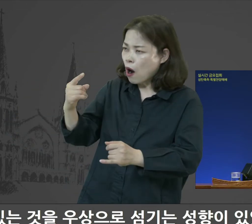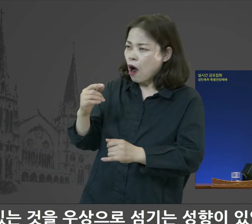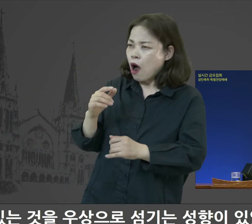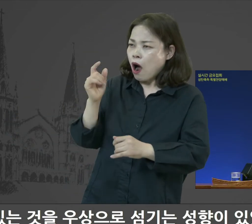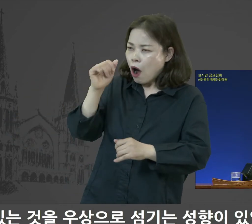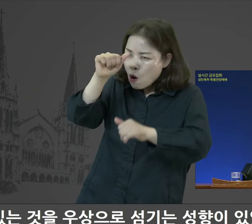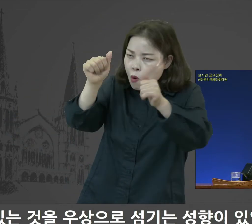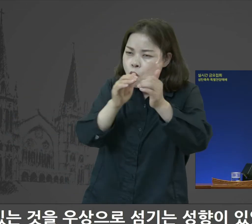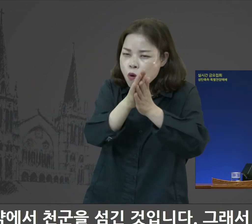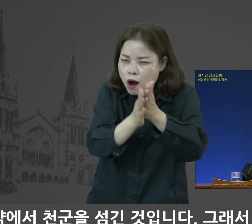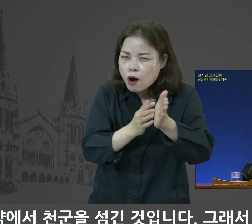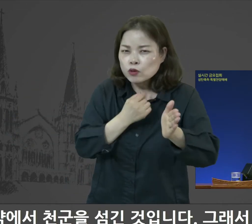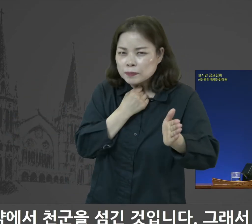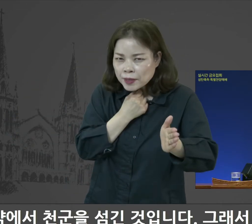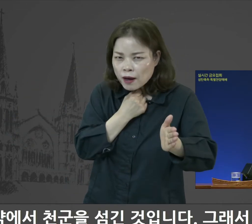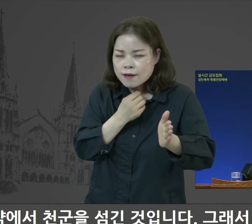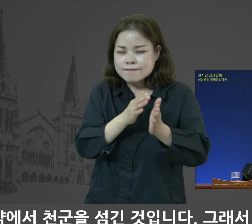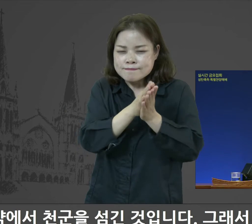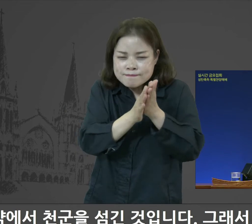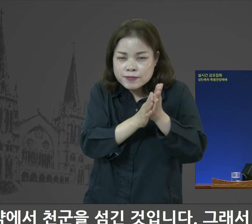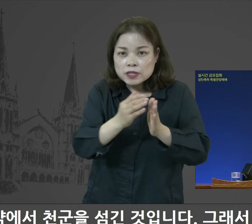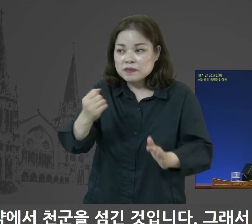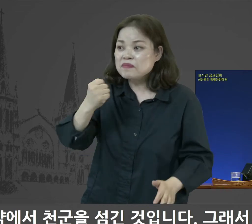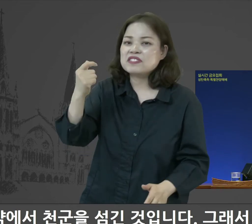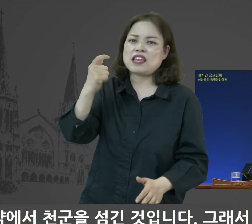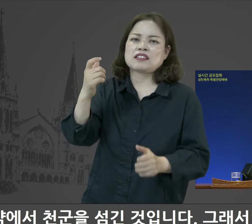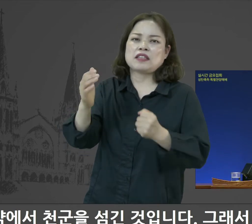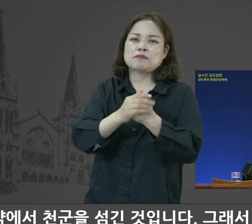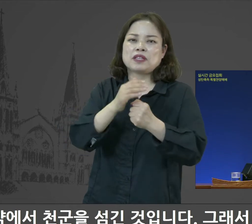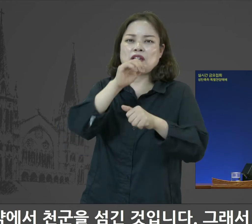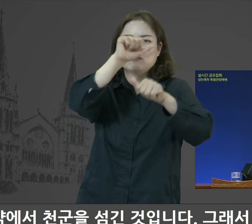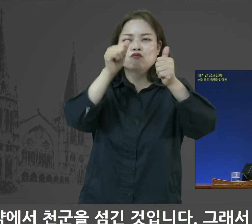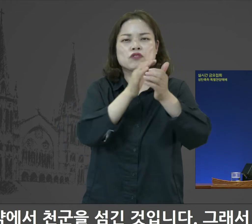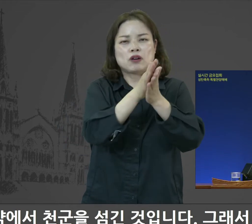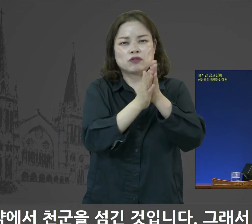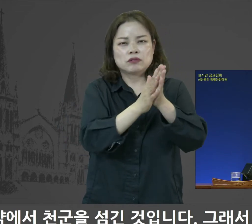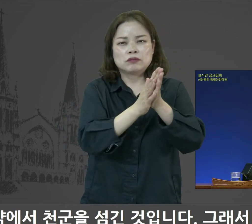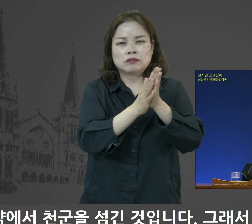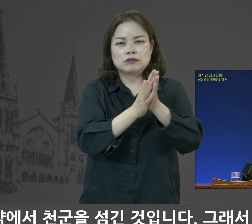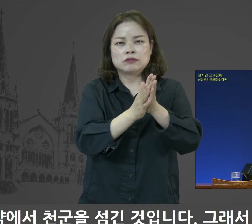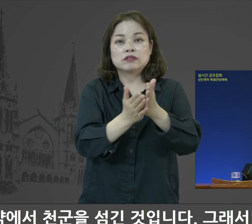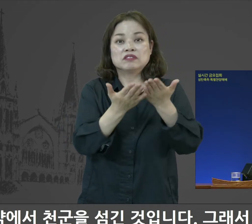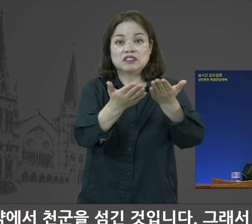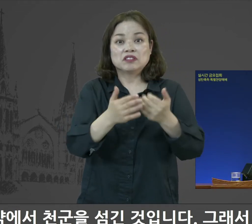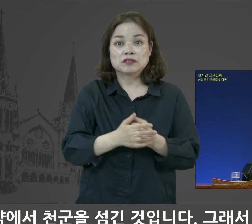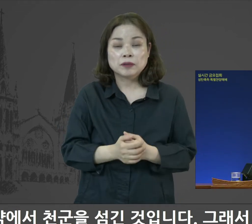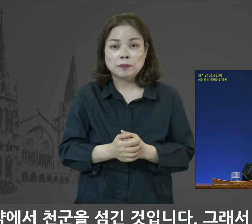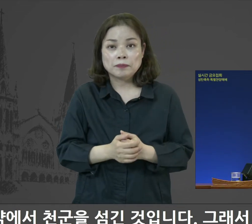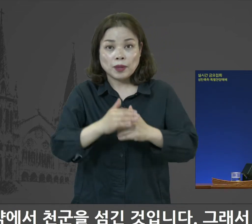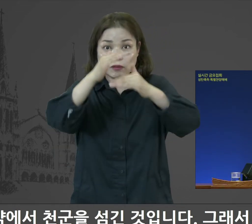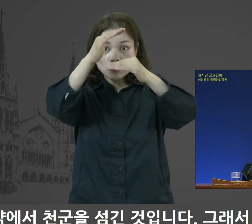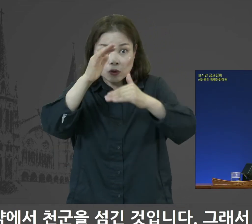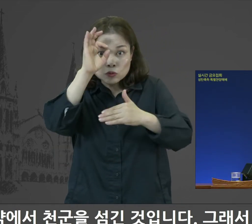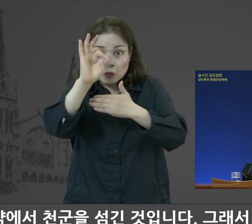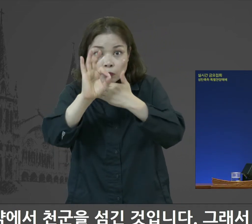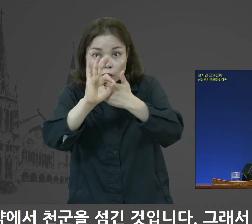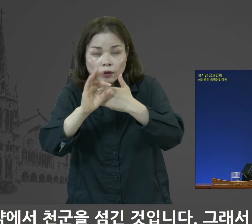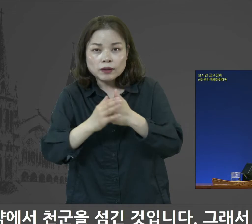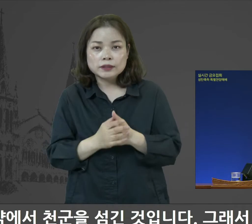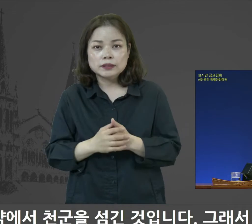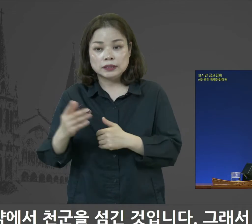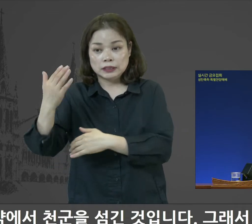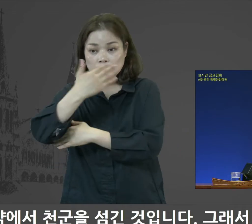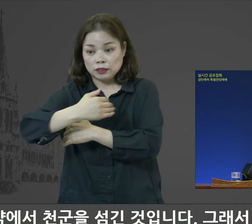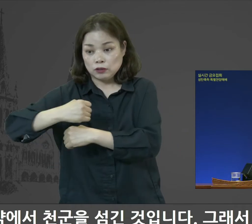우상으로 섬길 정도로 힘이 강하다, 이렇게 결론 내리시면 되겠습니다. 그런데 오늘 본문으로 와보십시오. 이